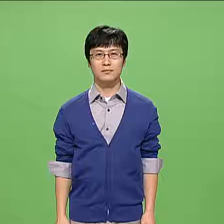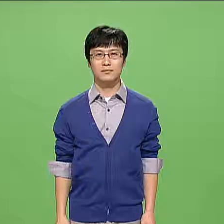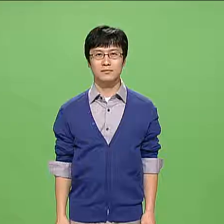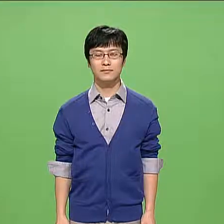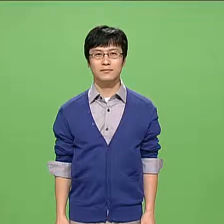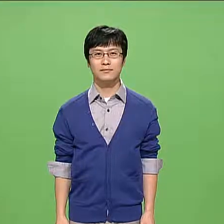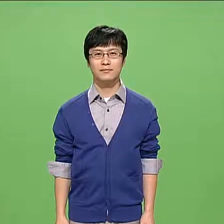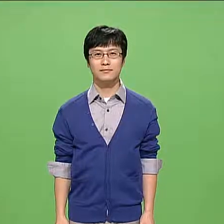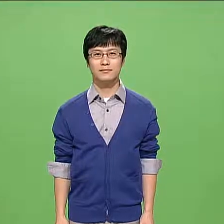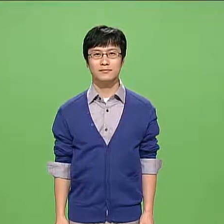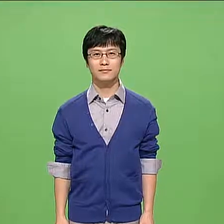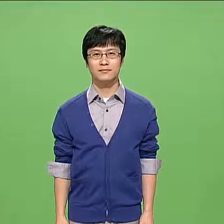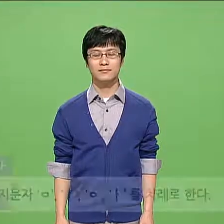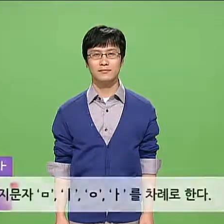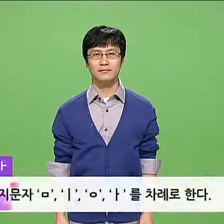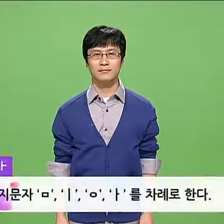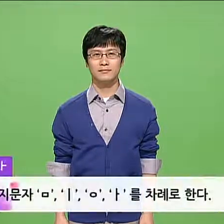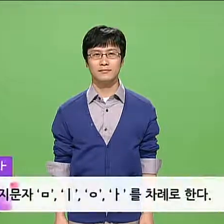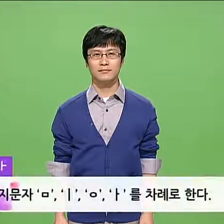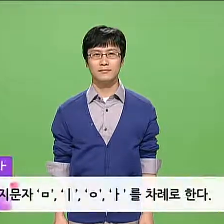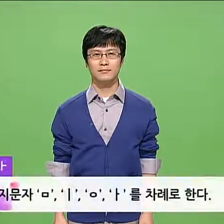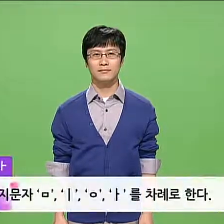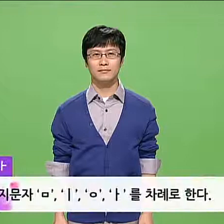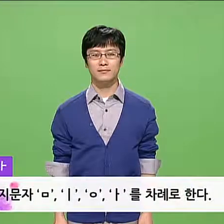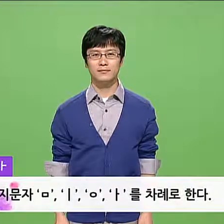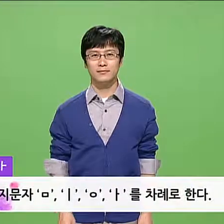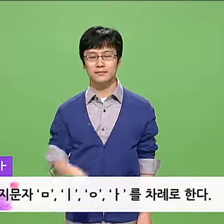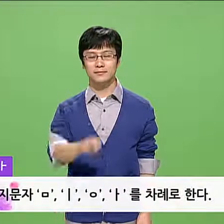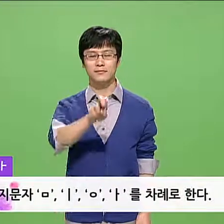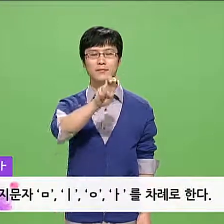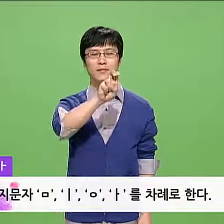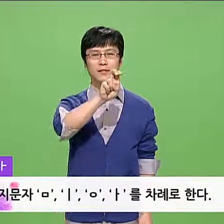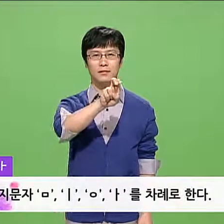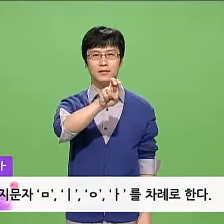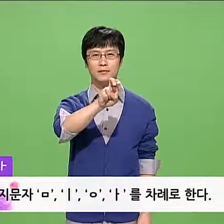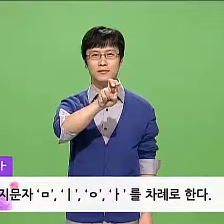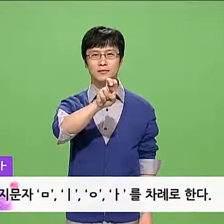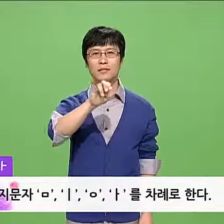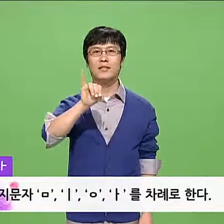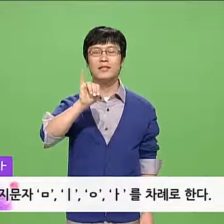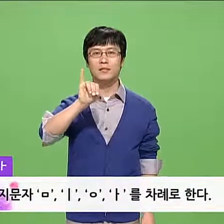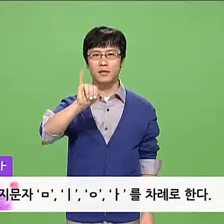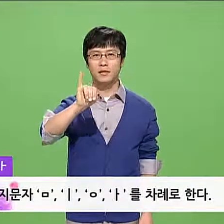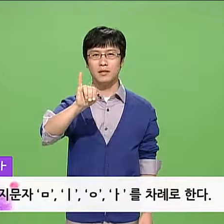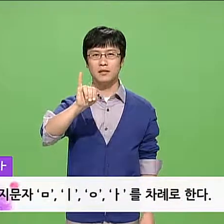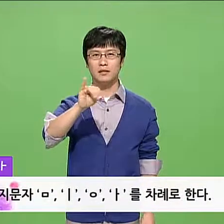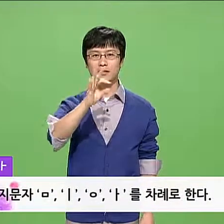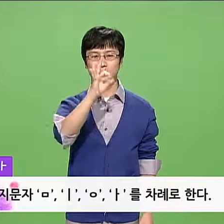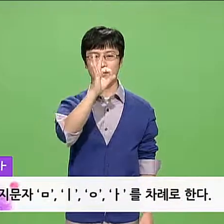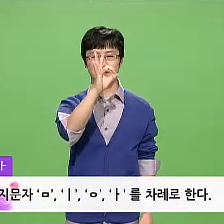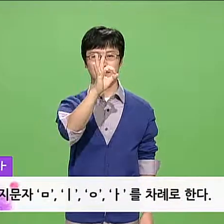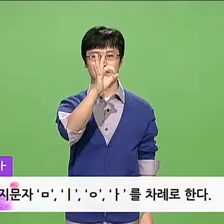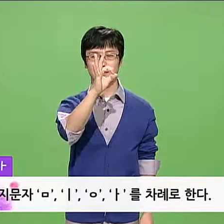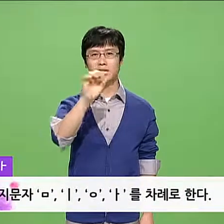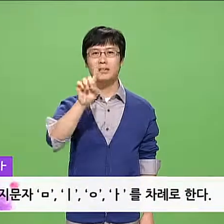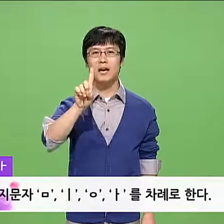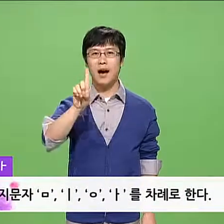미야 지문자 미음 이 이응 아 를